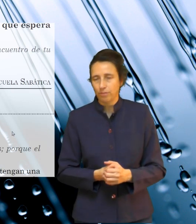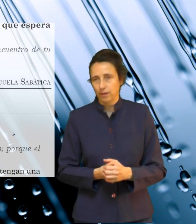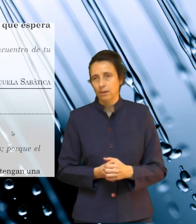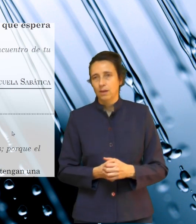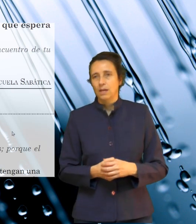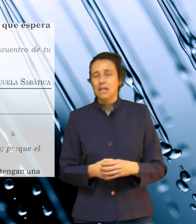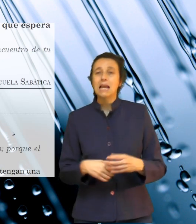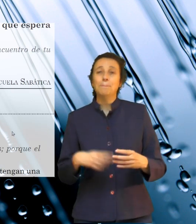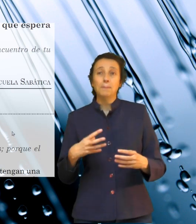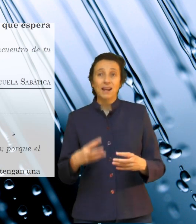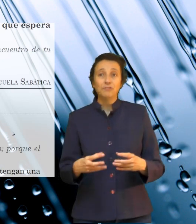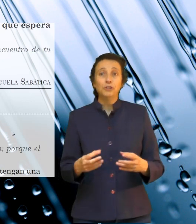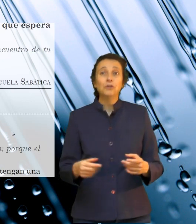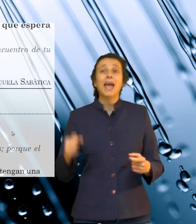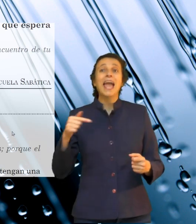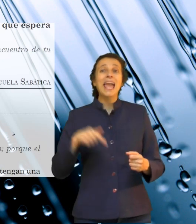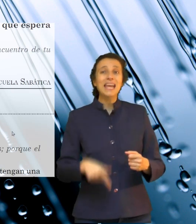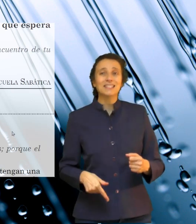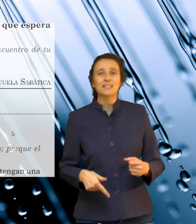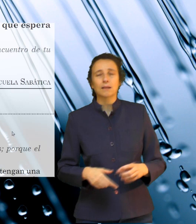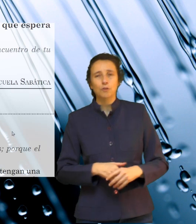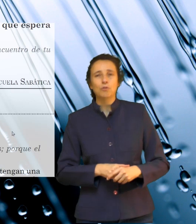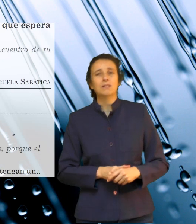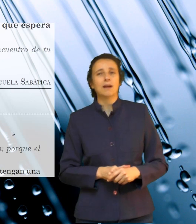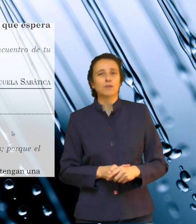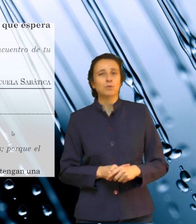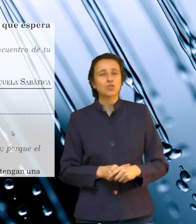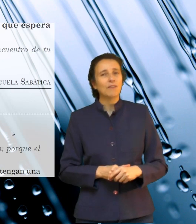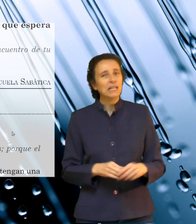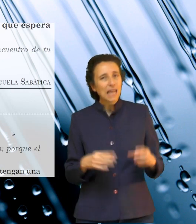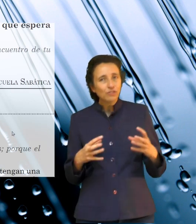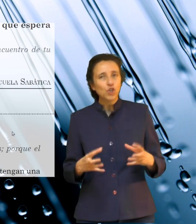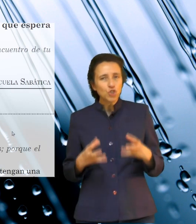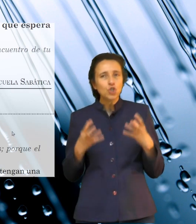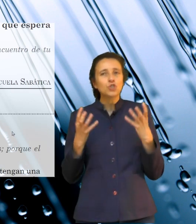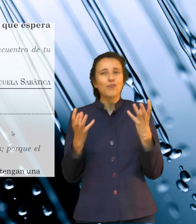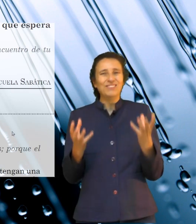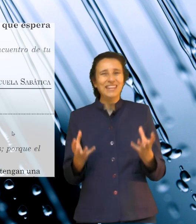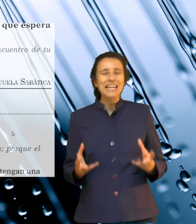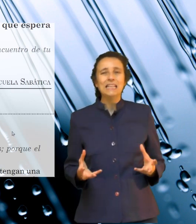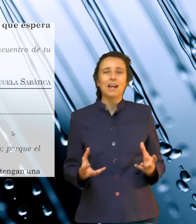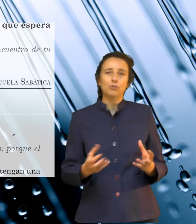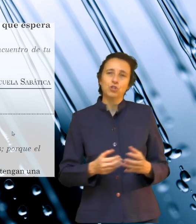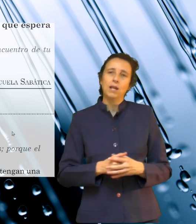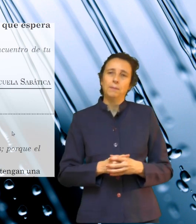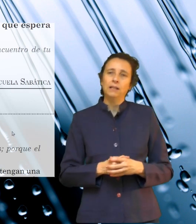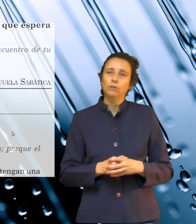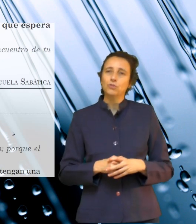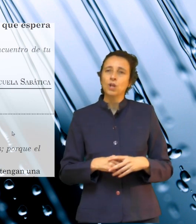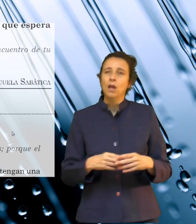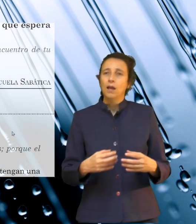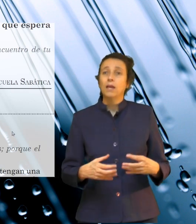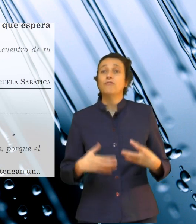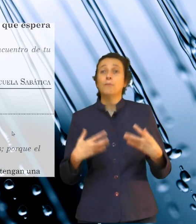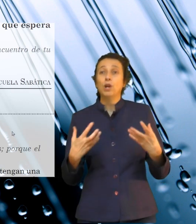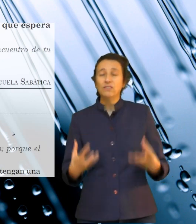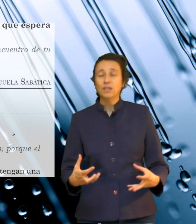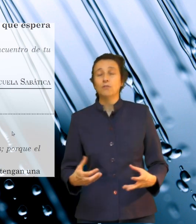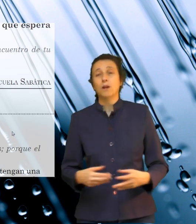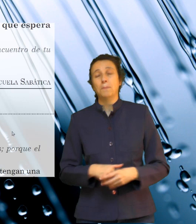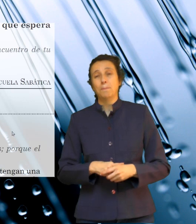nuestro alcance. Y la preparación es nuestra responsabilidad. Dios nos facilita los elementos